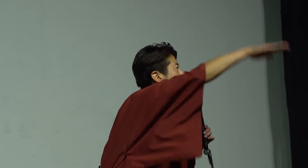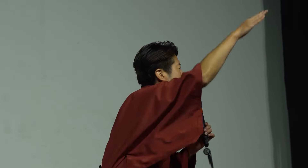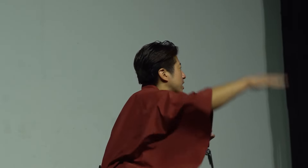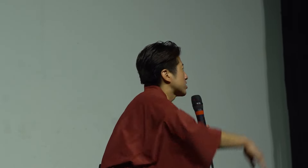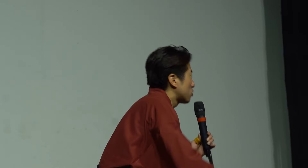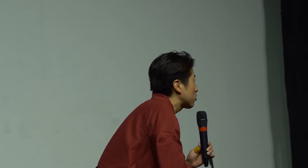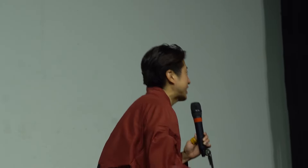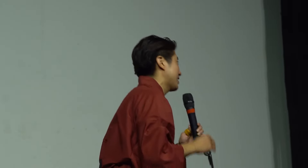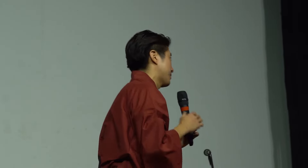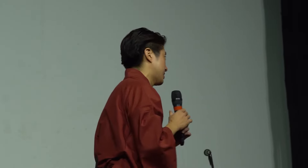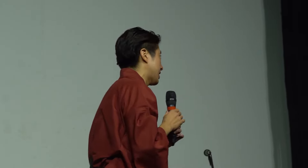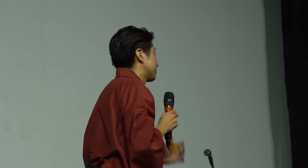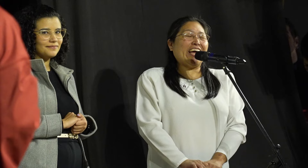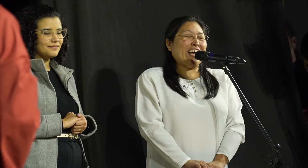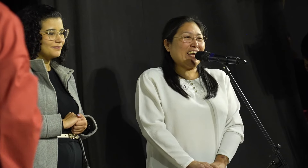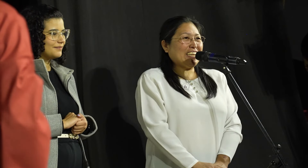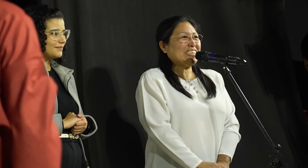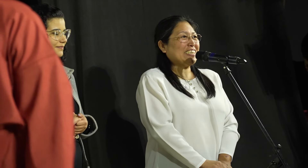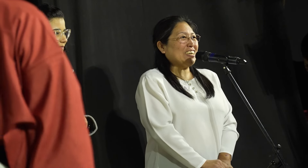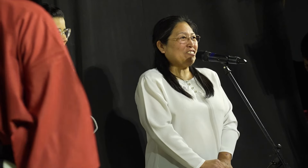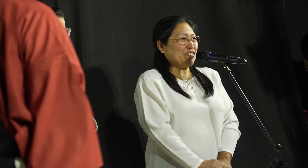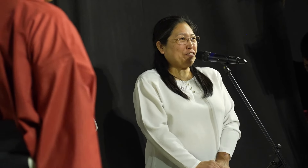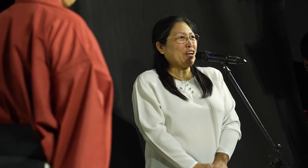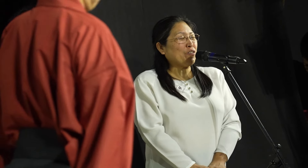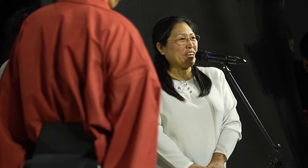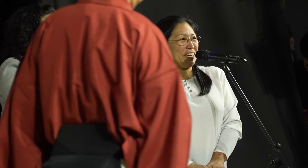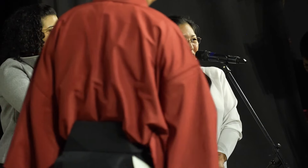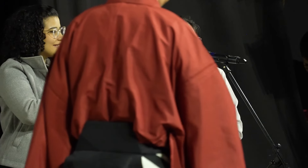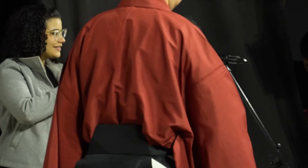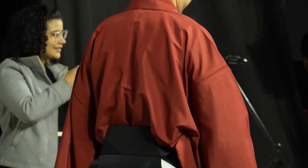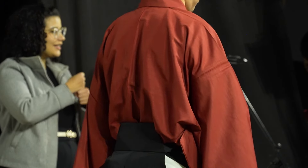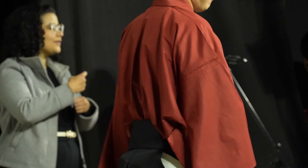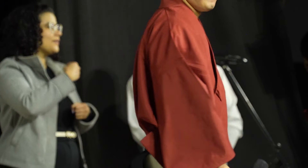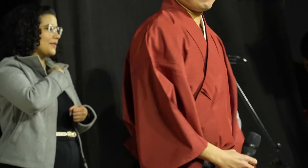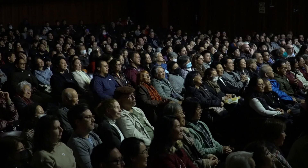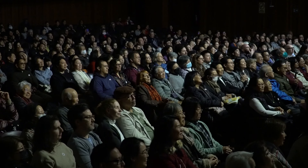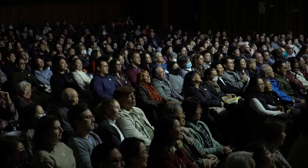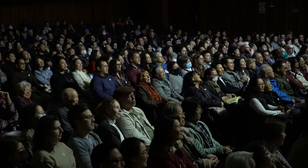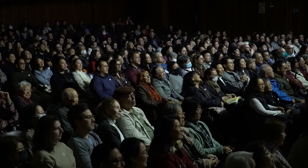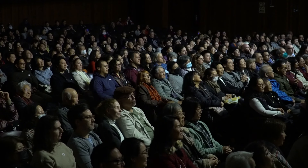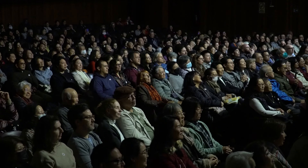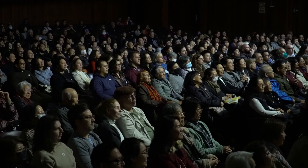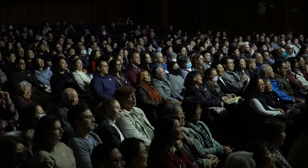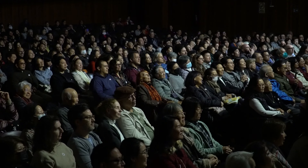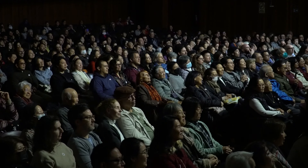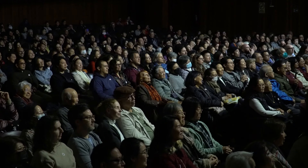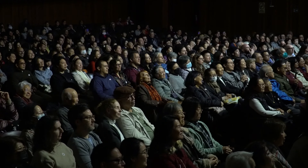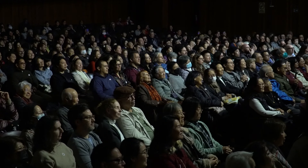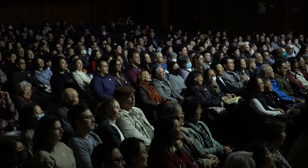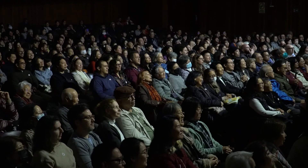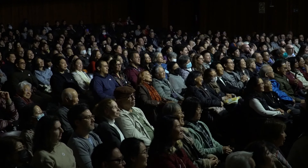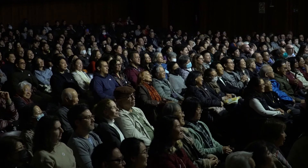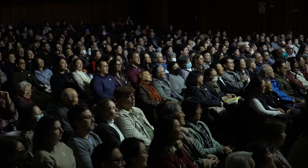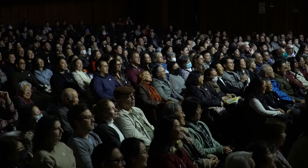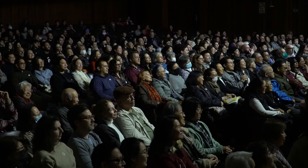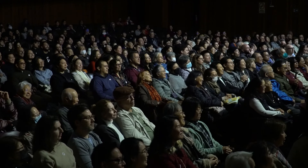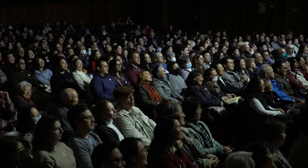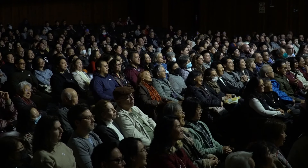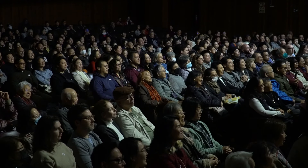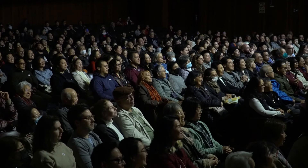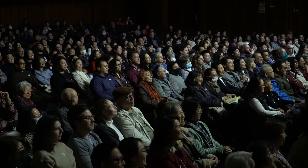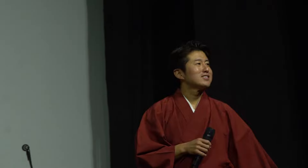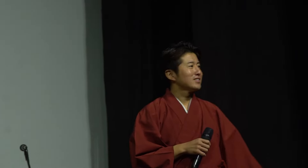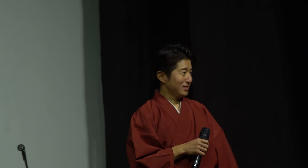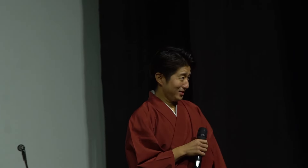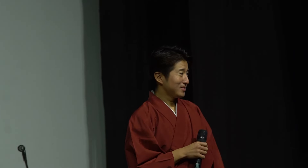点数の差がすごく開きました。 Nesse ano fui eu que ganhei. É meio chato falar isso, porque pode ser